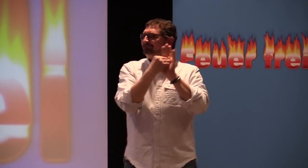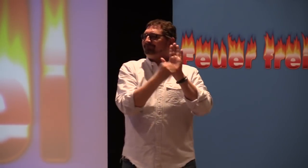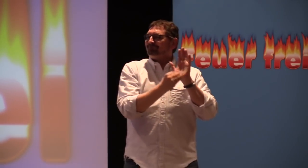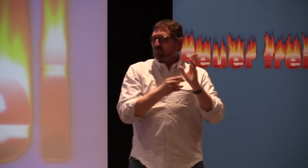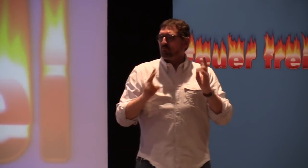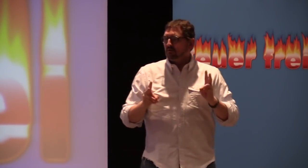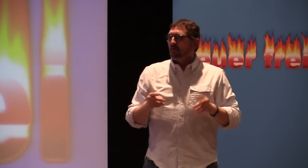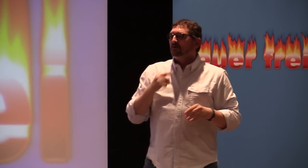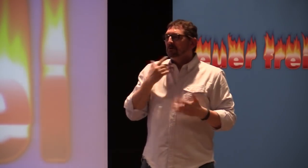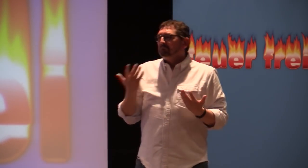Und